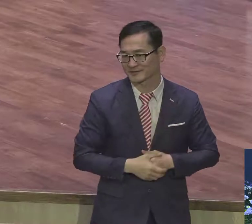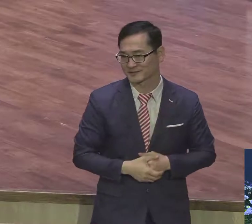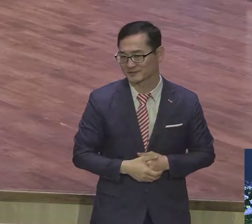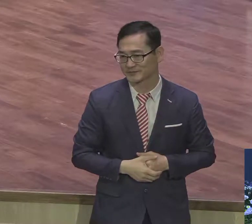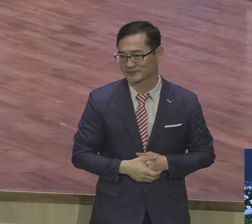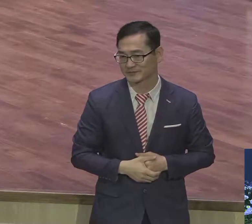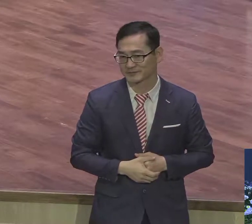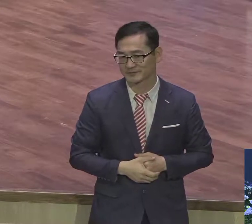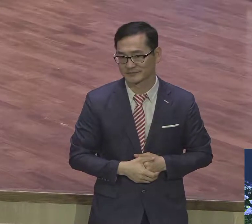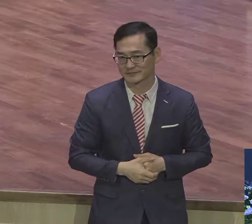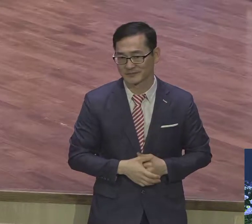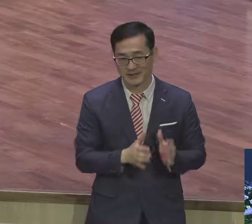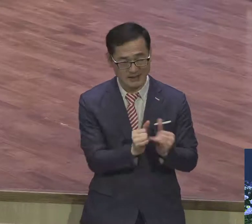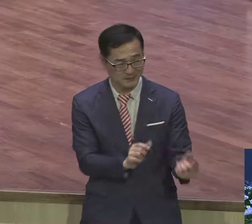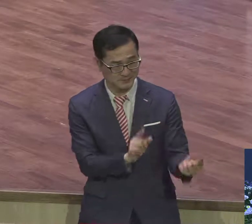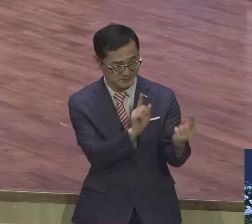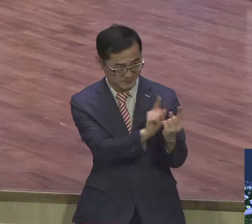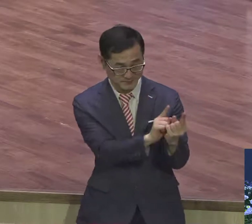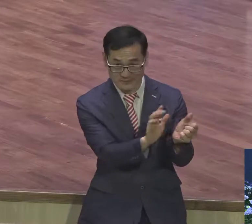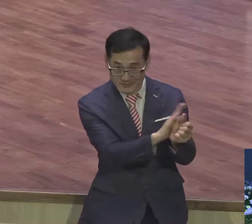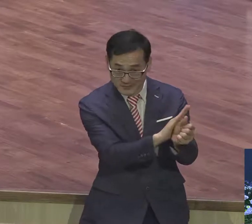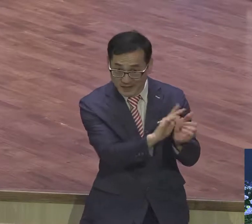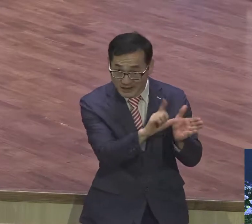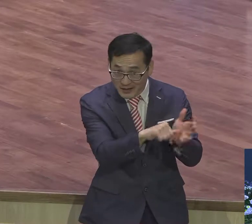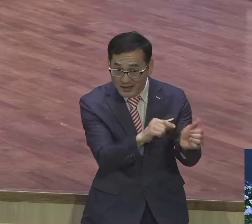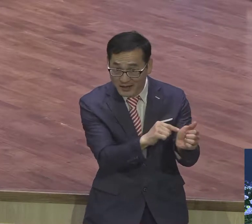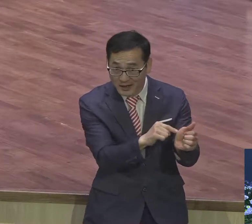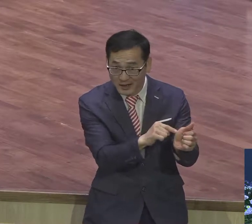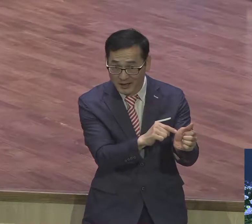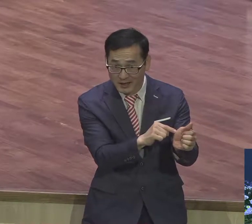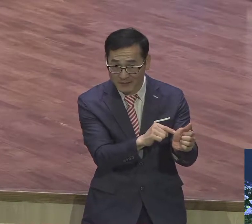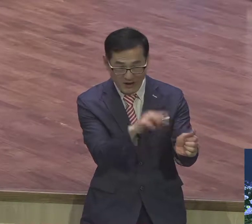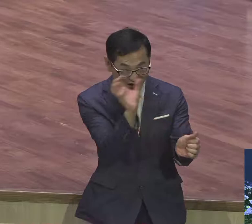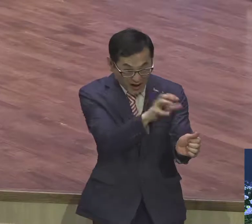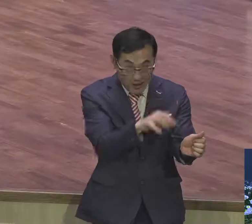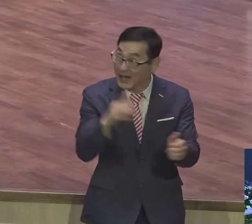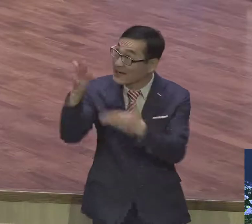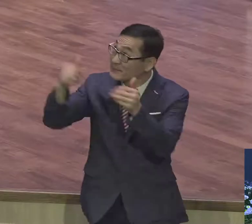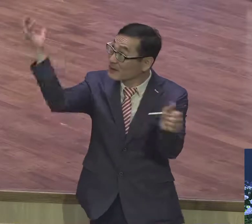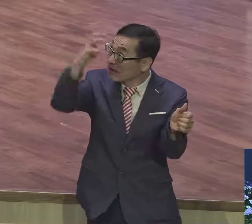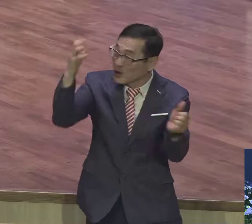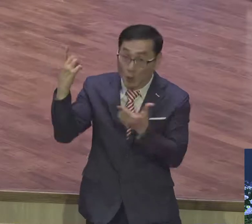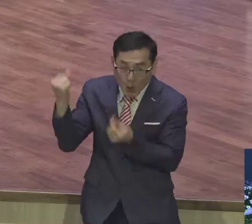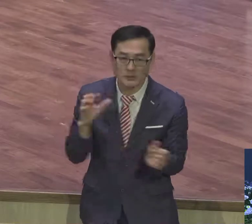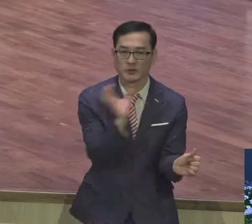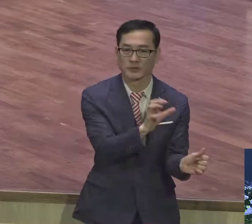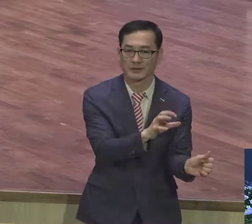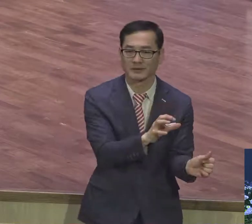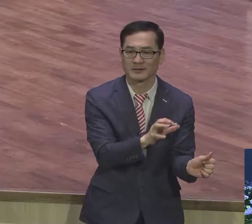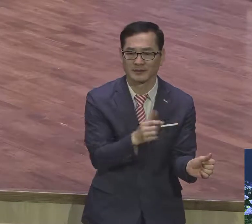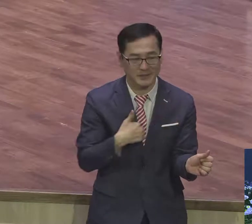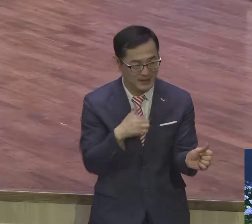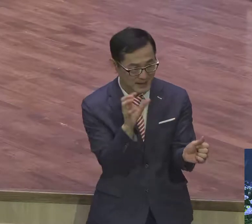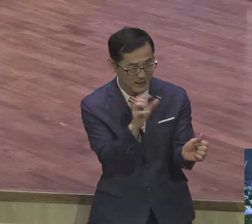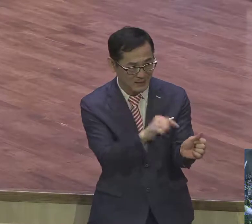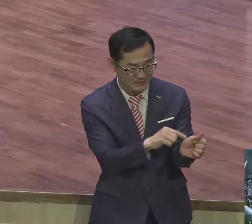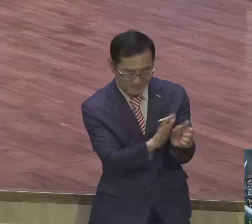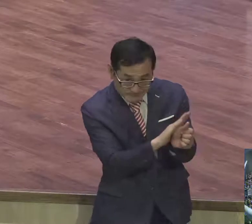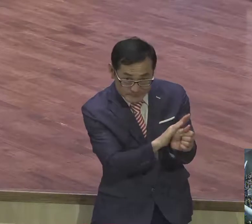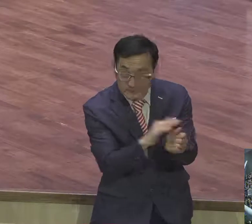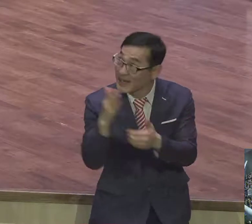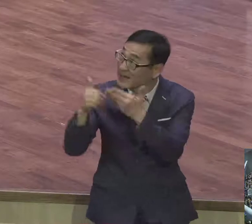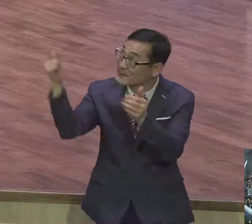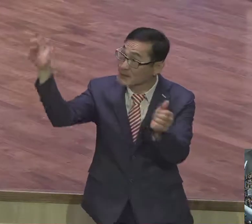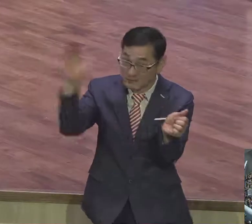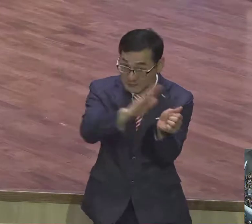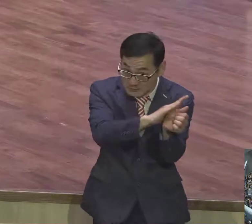하나님이 원하는 대로 하면 돼요 아멘 같이 봅시다 하나님이 원하는 대로 살자